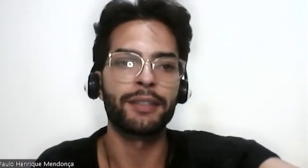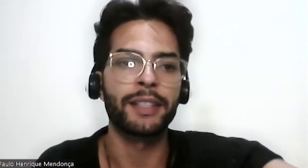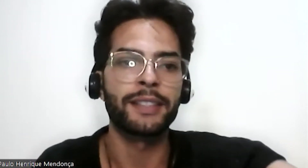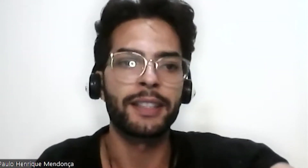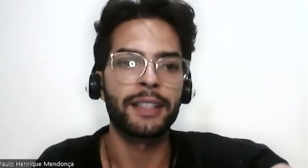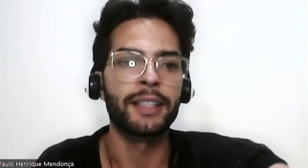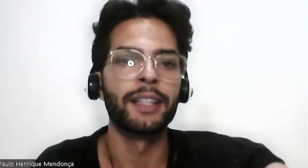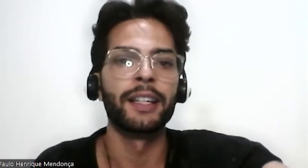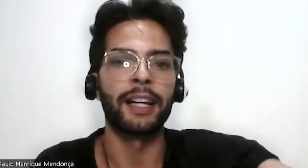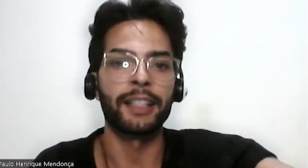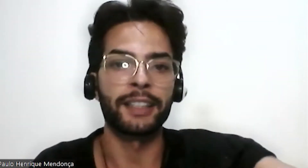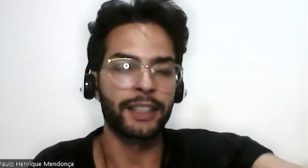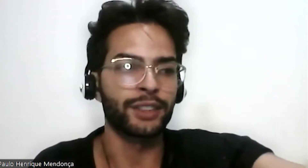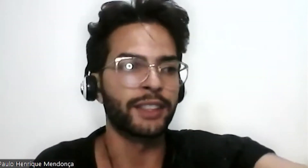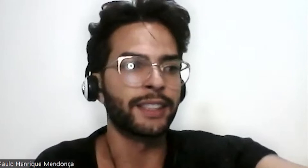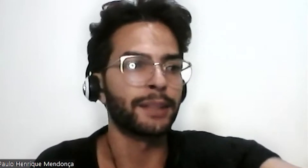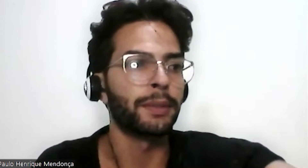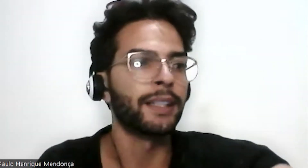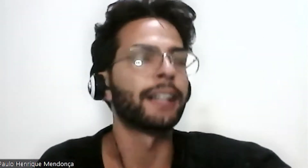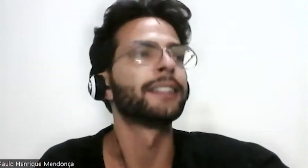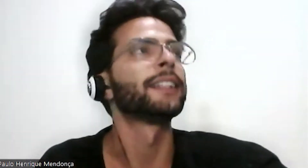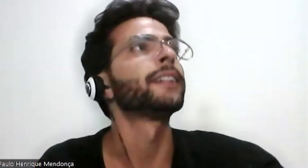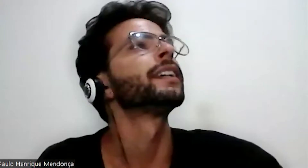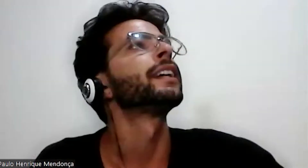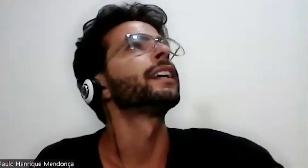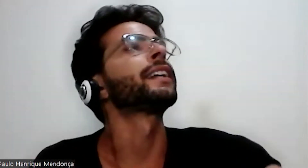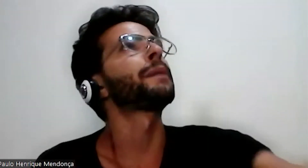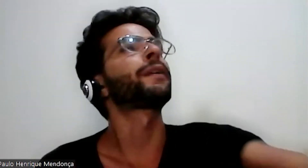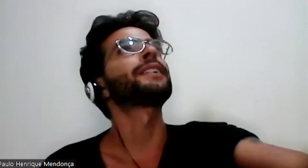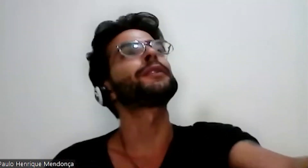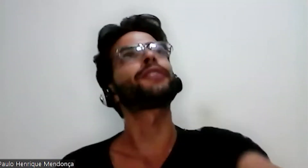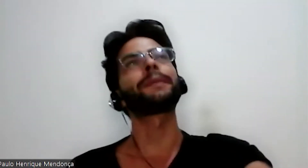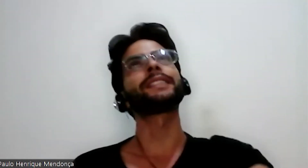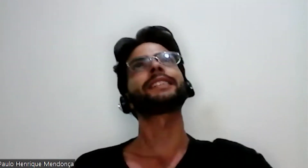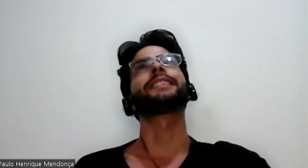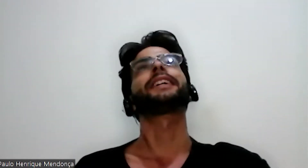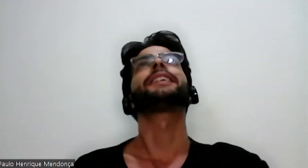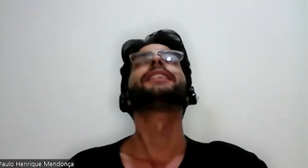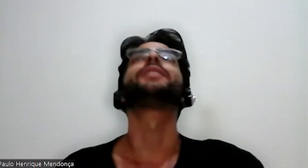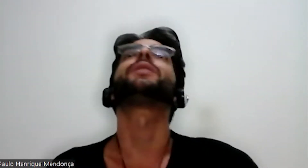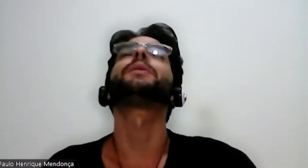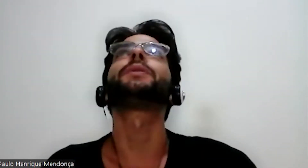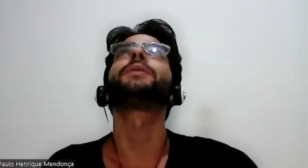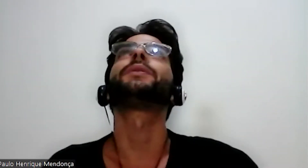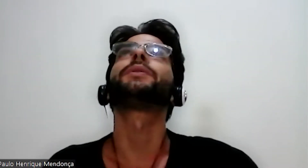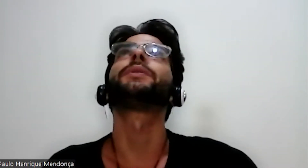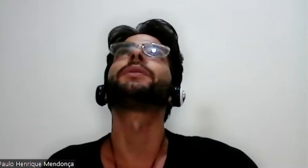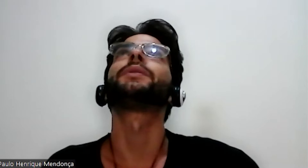assistivas e as questões de acessibilidade, né? E aí, por exemplo, eu fiquei pensando, né? Como